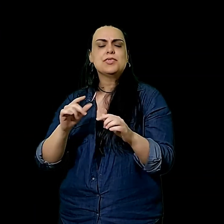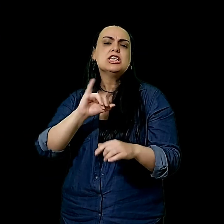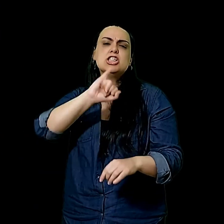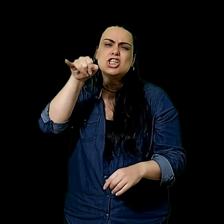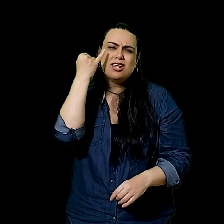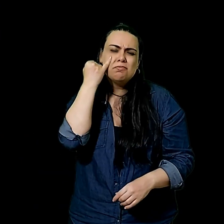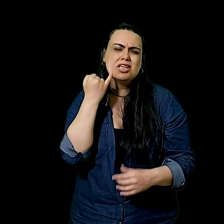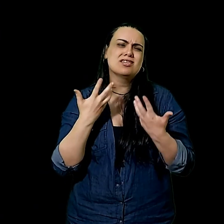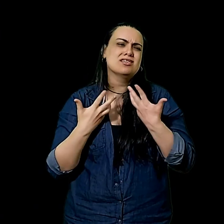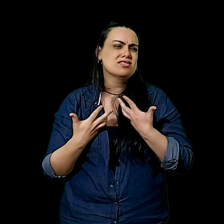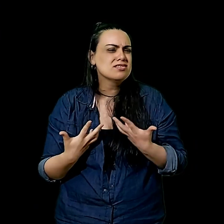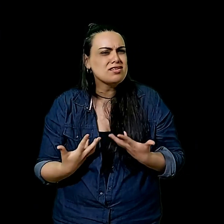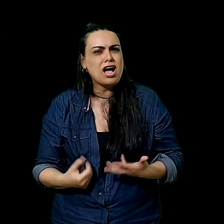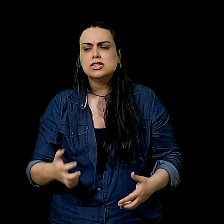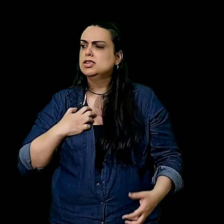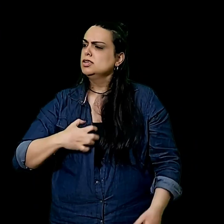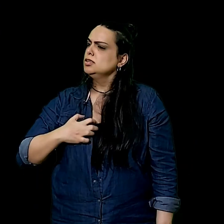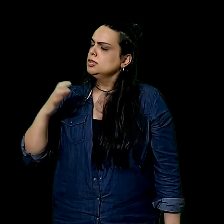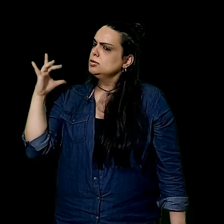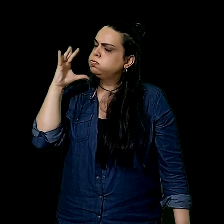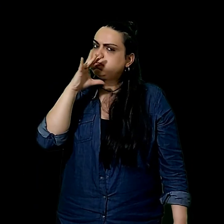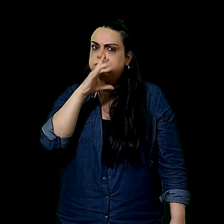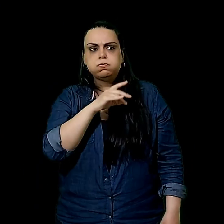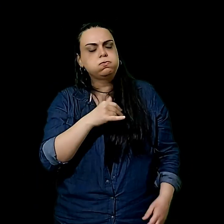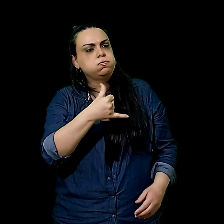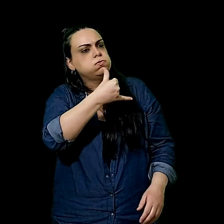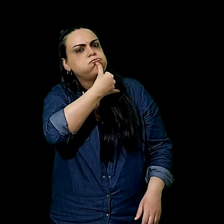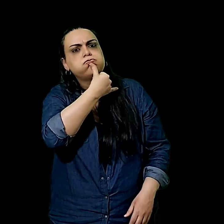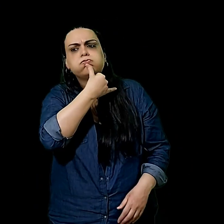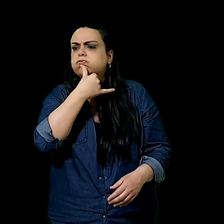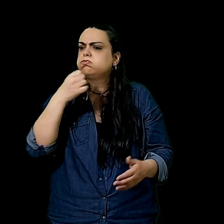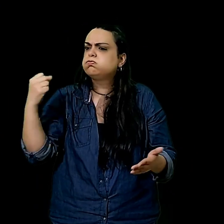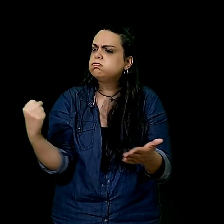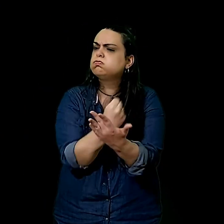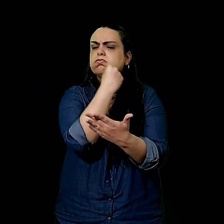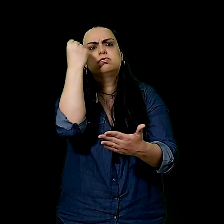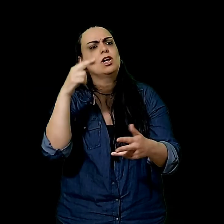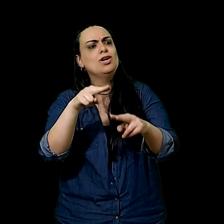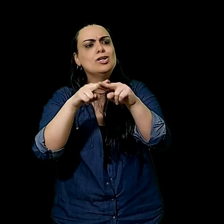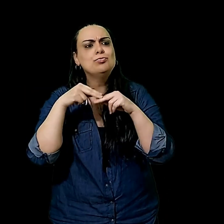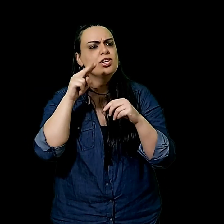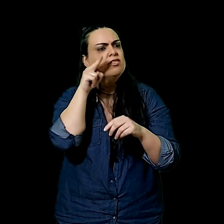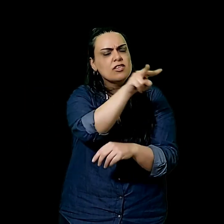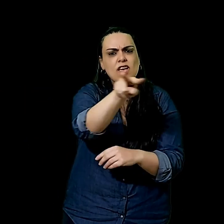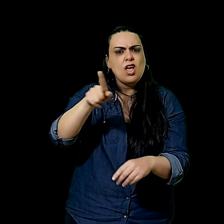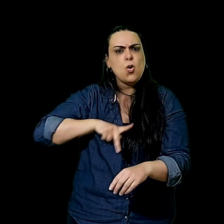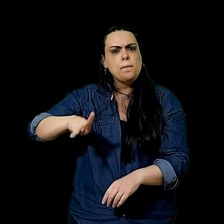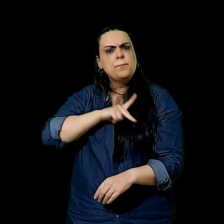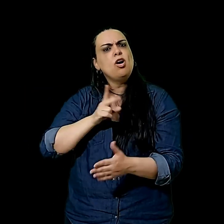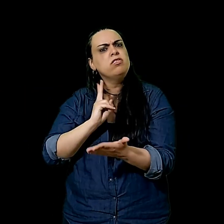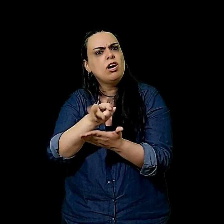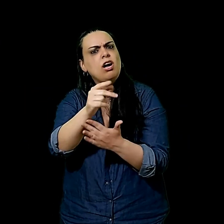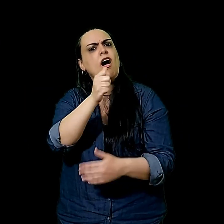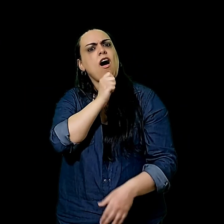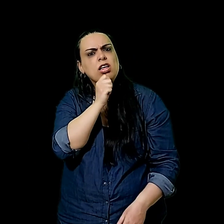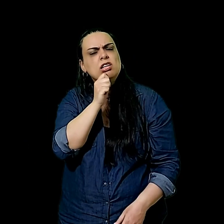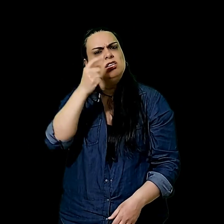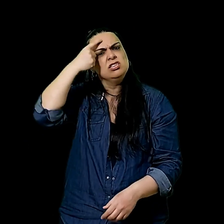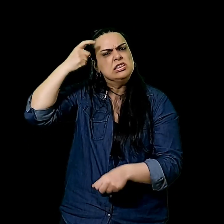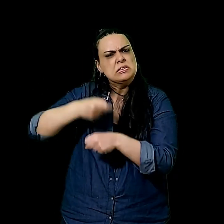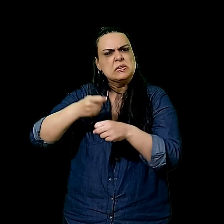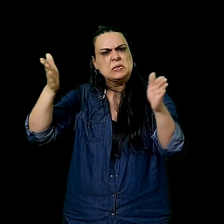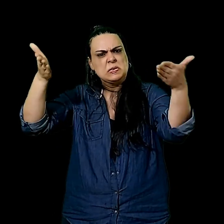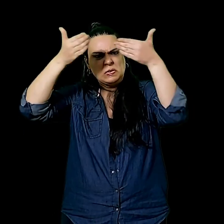cansado, fastiado, irritado, triste, porque ele não está vendo os frutos, não está vendo o arrependimento do